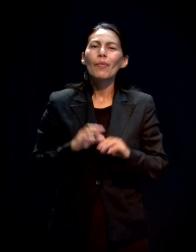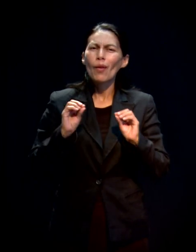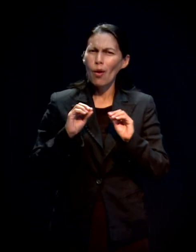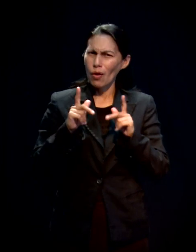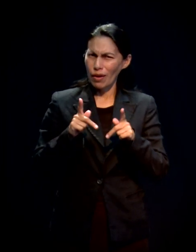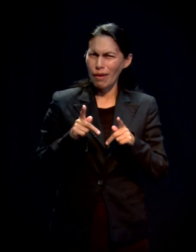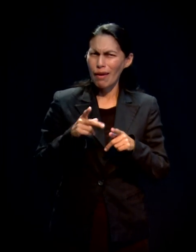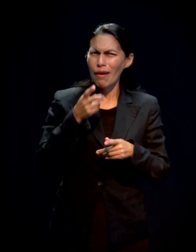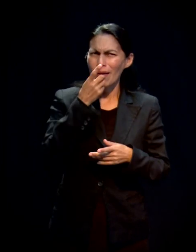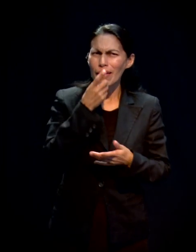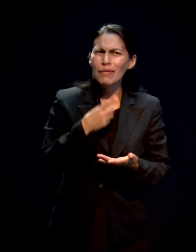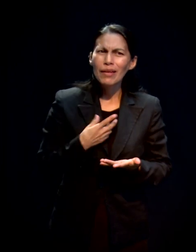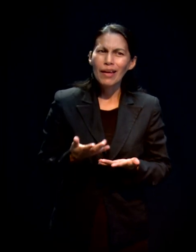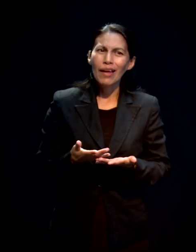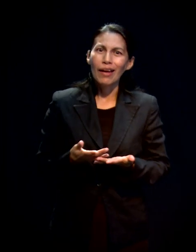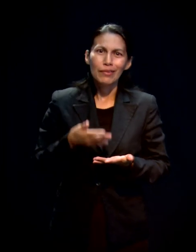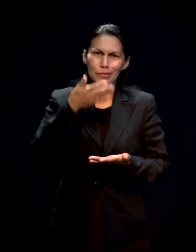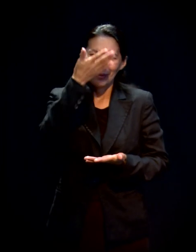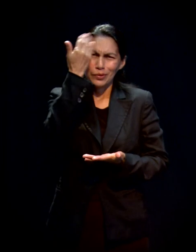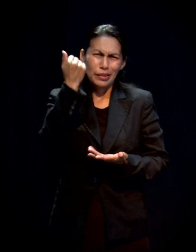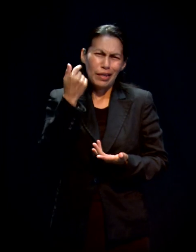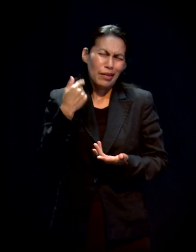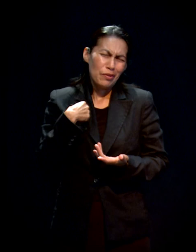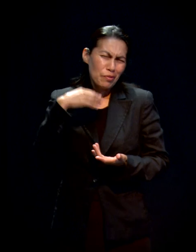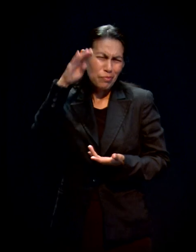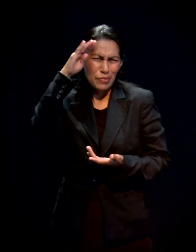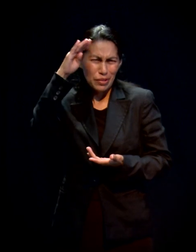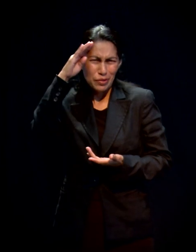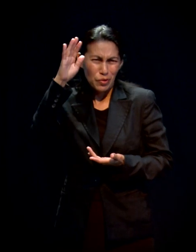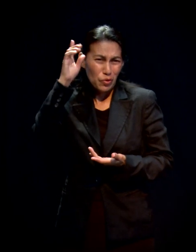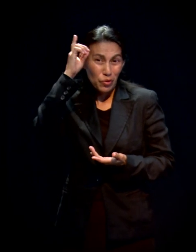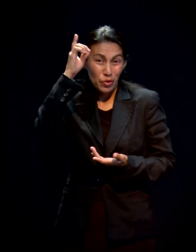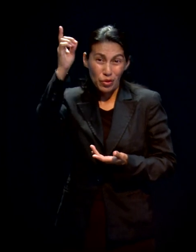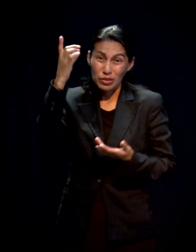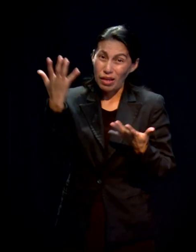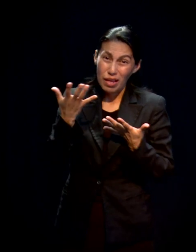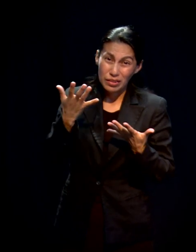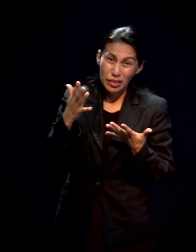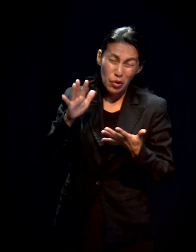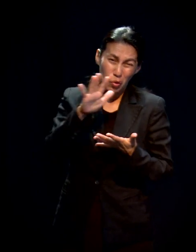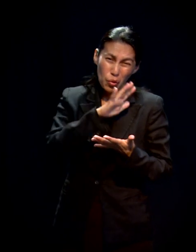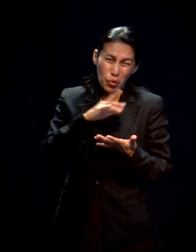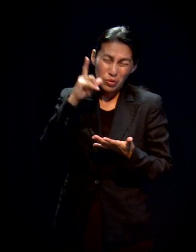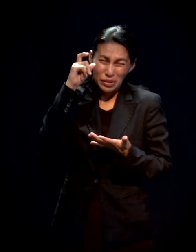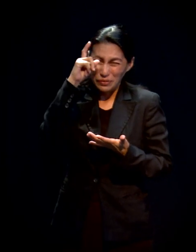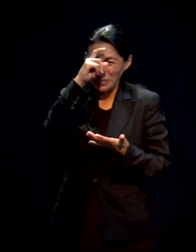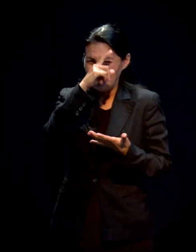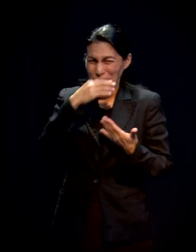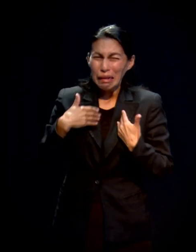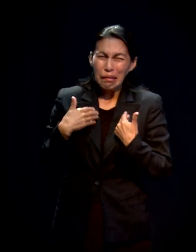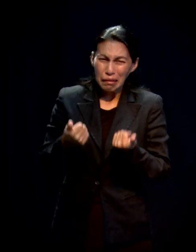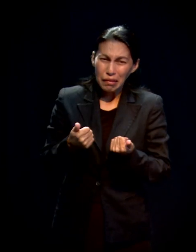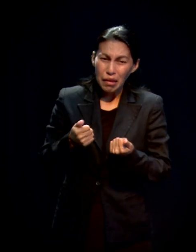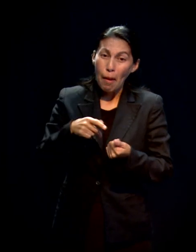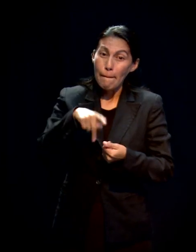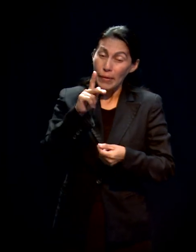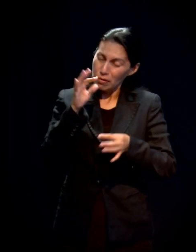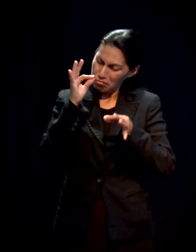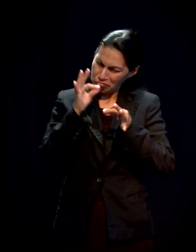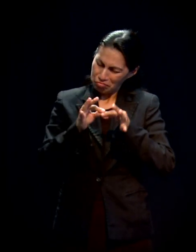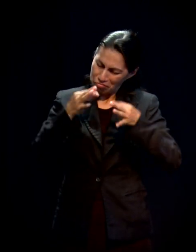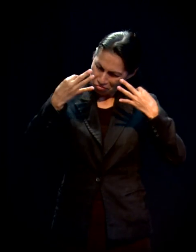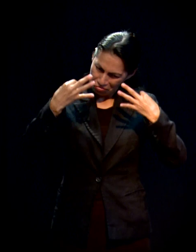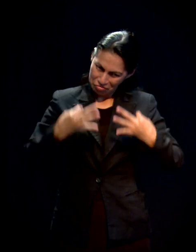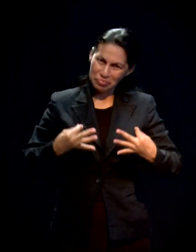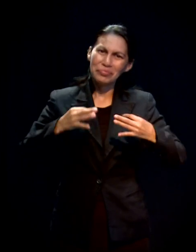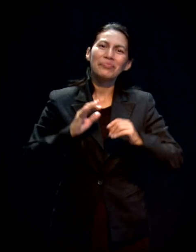cuéntanos algo pues verán no sé yo siempre digo que los métodos del señor son muy difíciles de entender pero